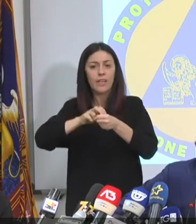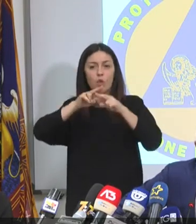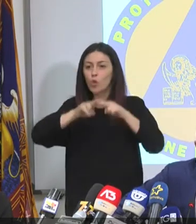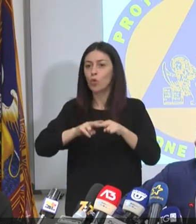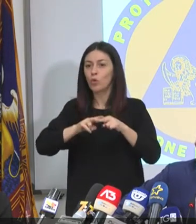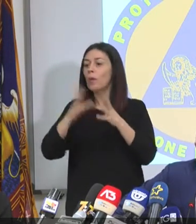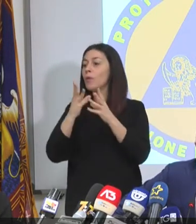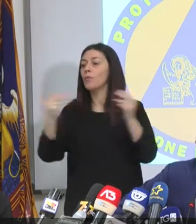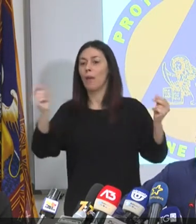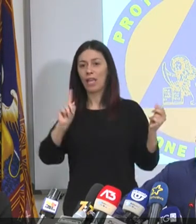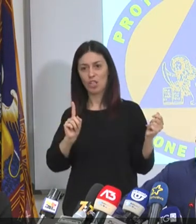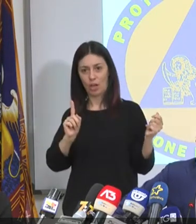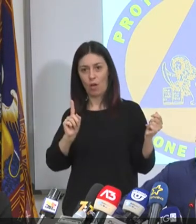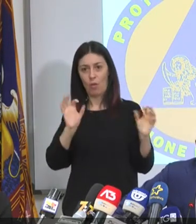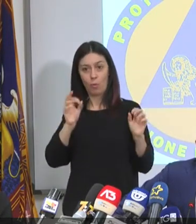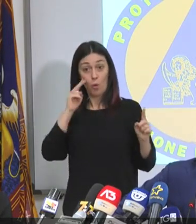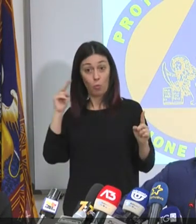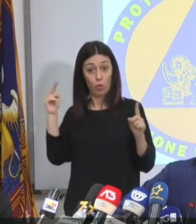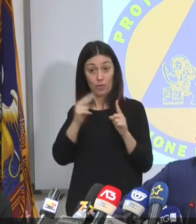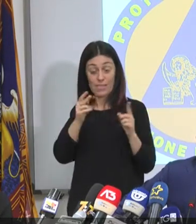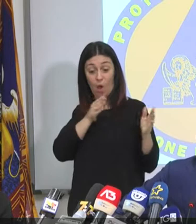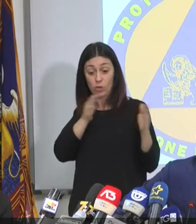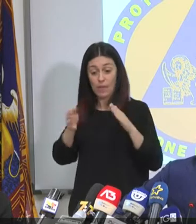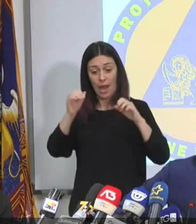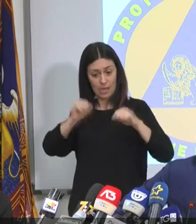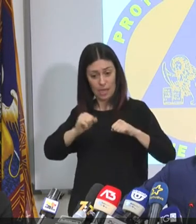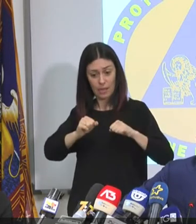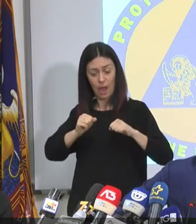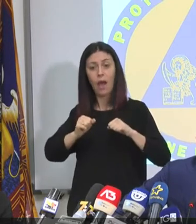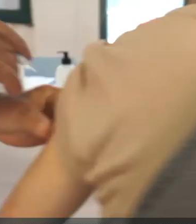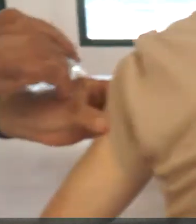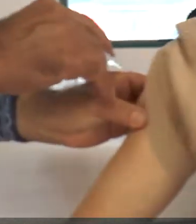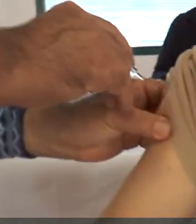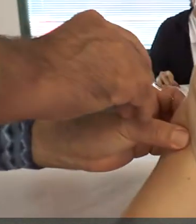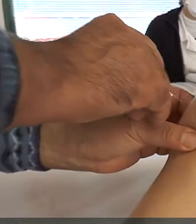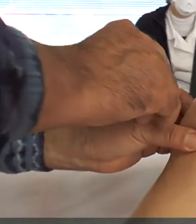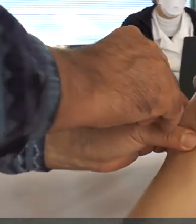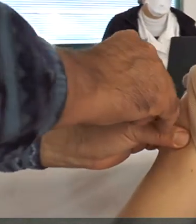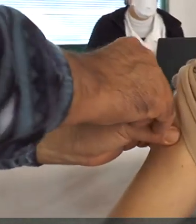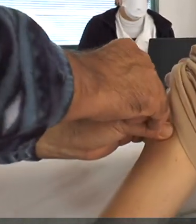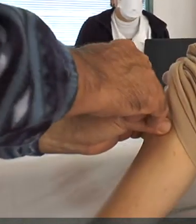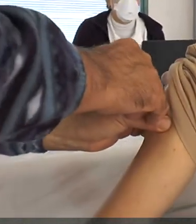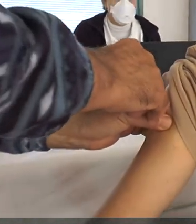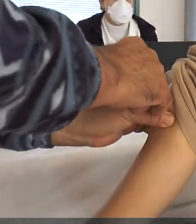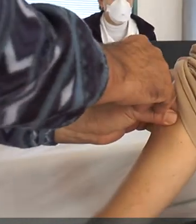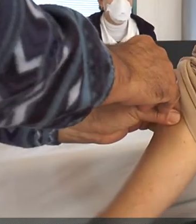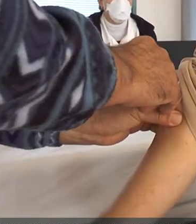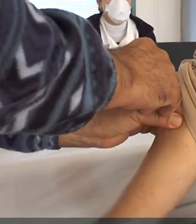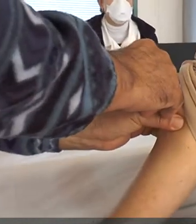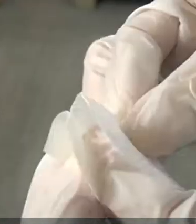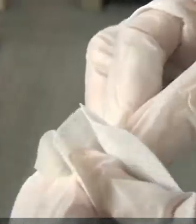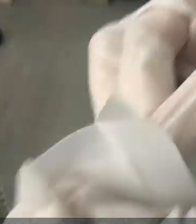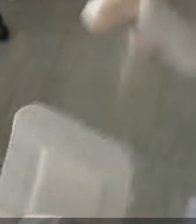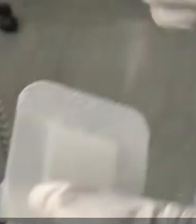punto di vista ospedaliero e sanitario se ne andrà con l'arrivo della bella stagione ovviamente il vaccino ci aiuterà e a proposito